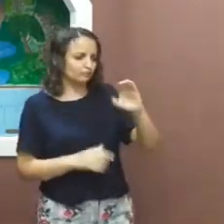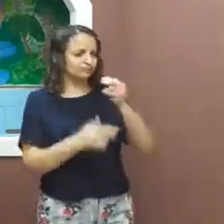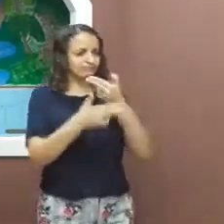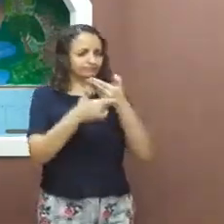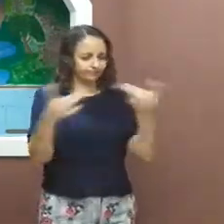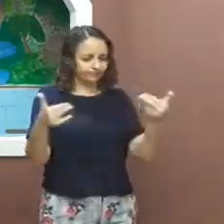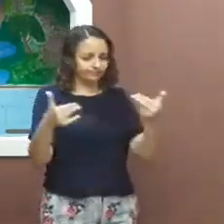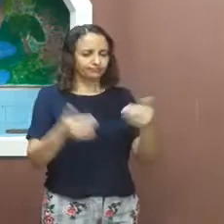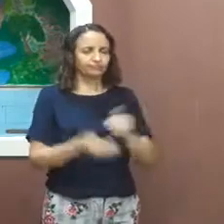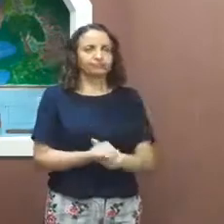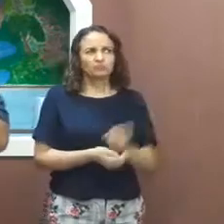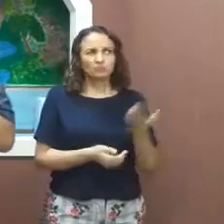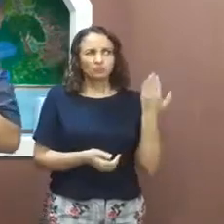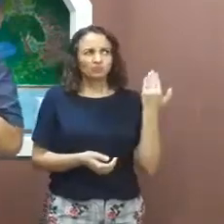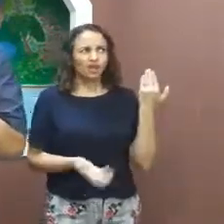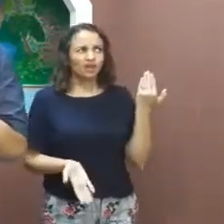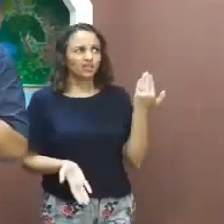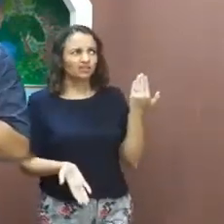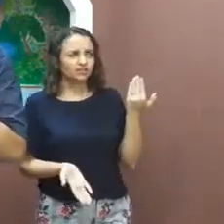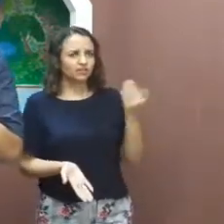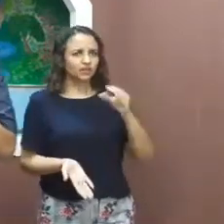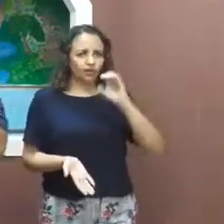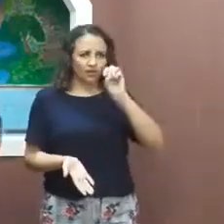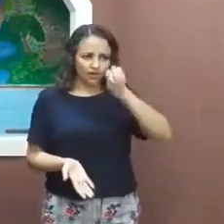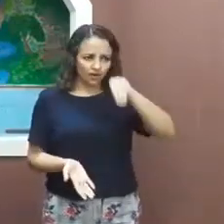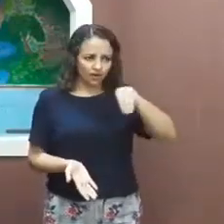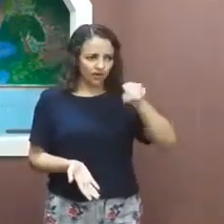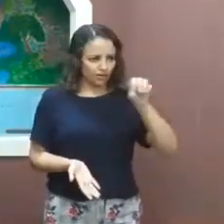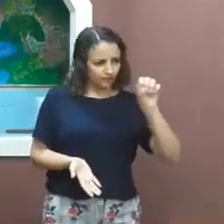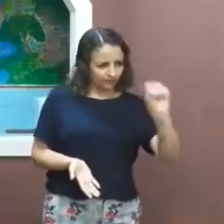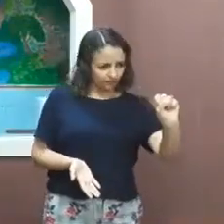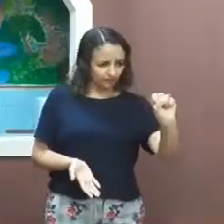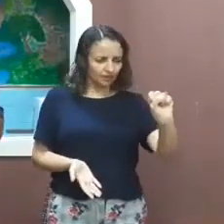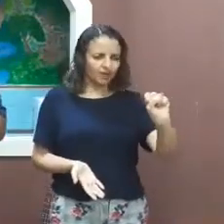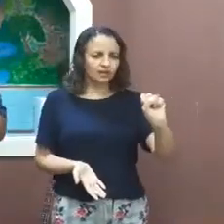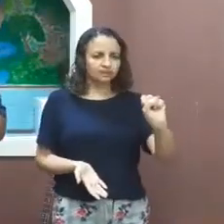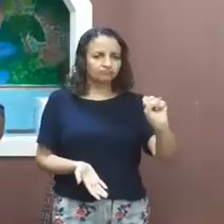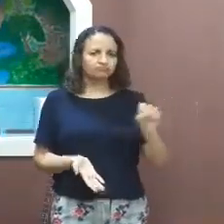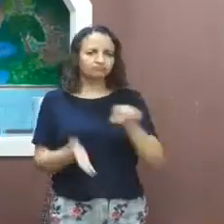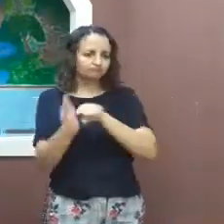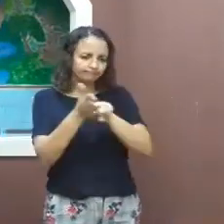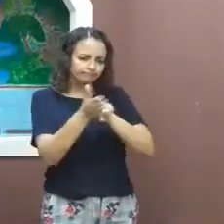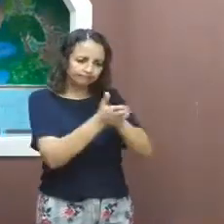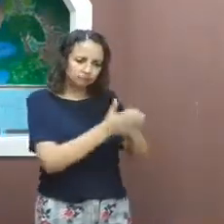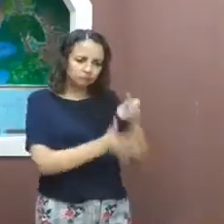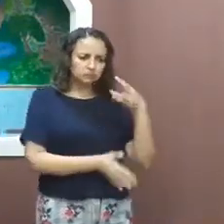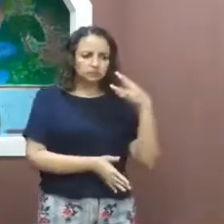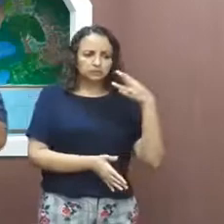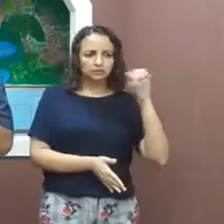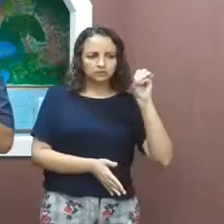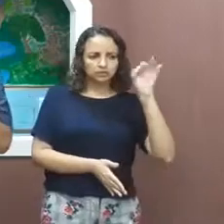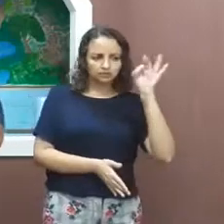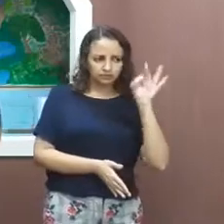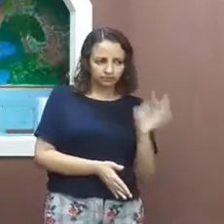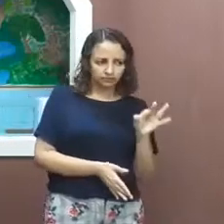Anteriormente, ainda não estava lendo isso aí pela Organização Mundial de Saúde. A Organização Mundial de Saúde colocava 30%. Mas